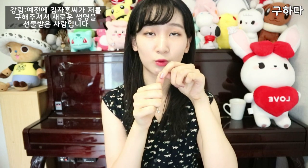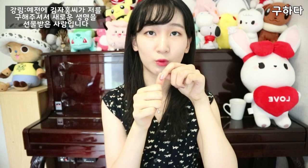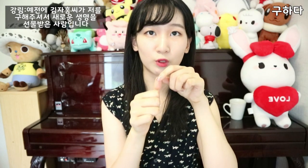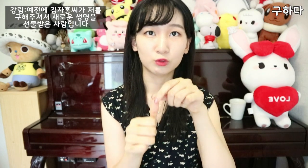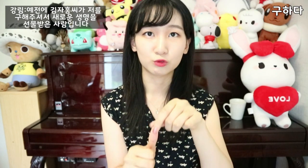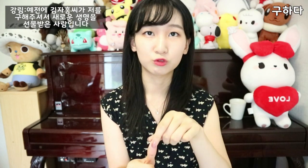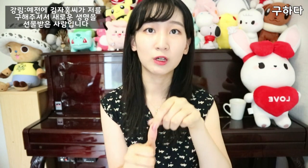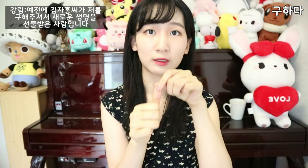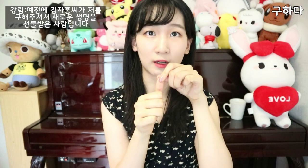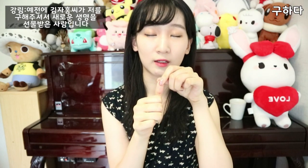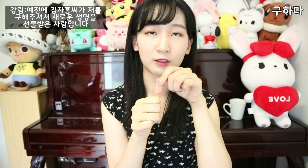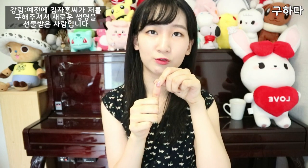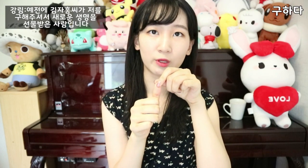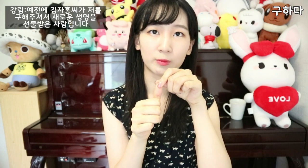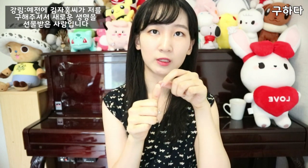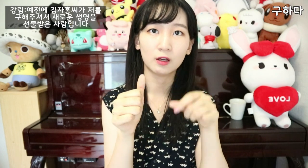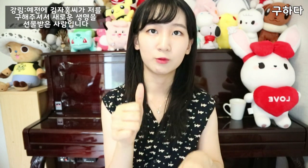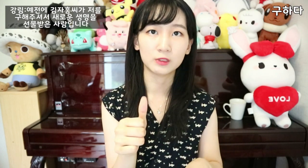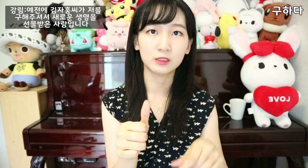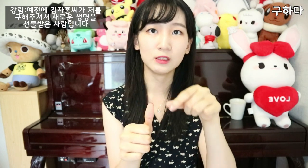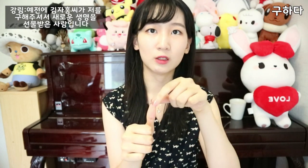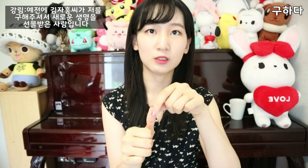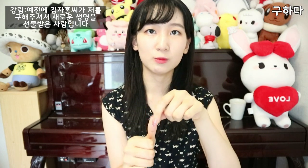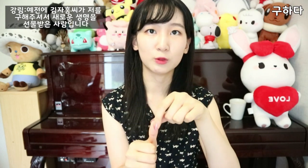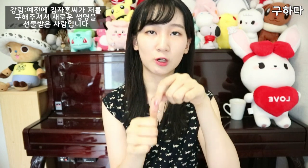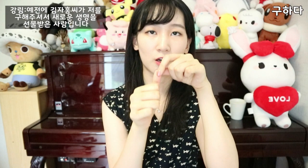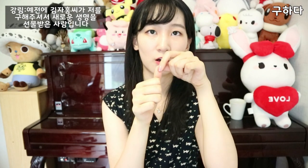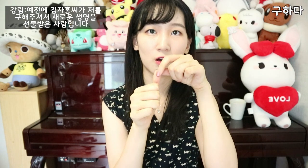구해주시고, 이거는 구하다라는 수화입니다. 엄지를 이렇게 찝어서 올려요.